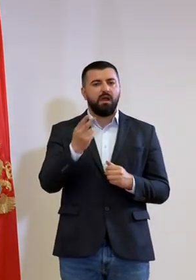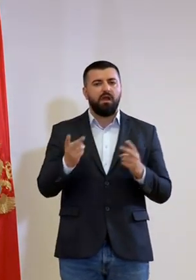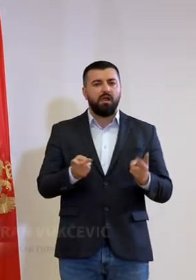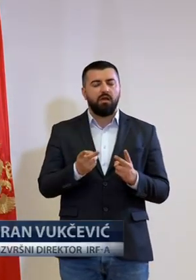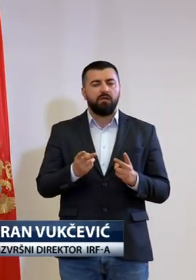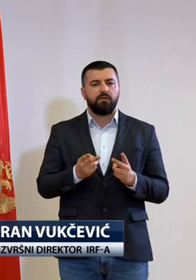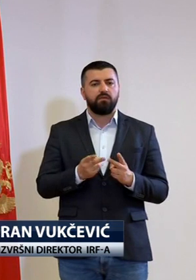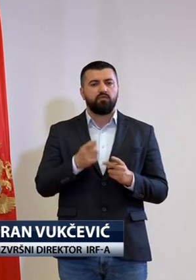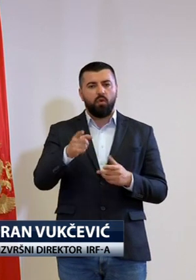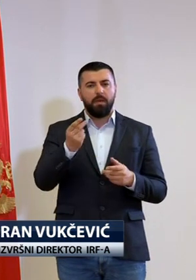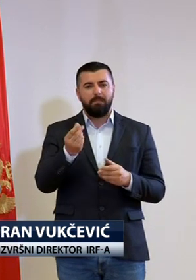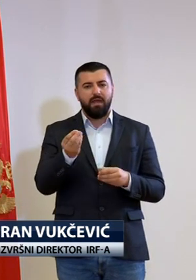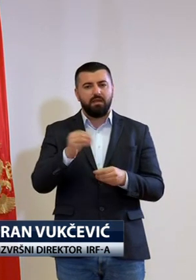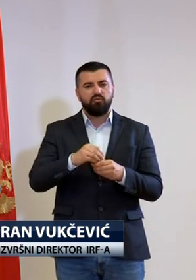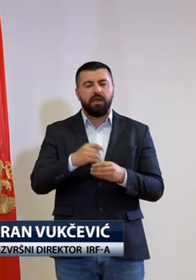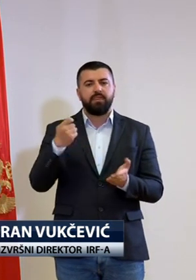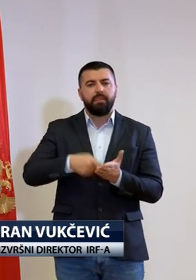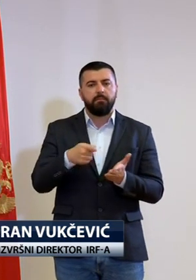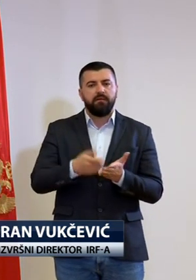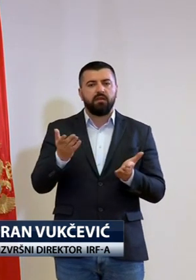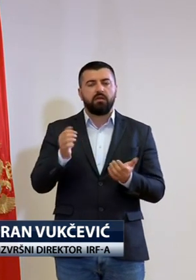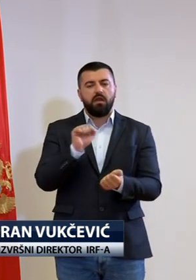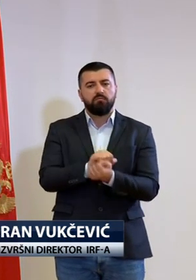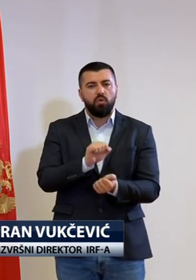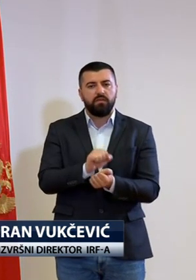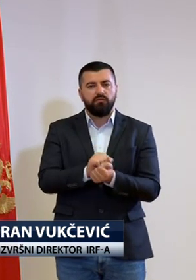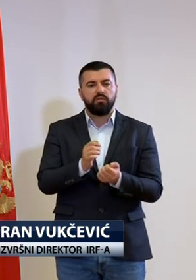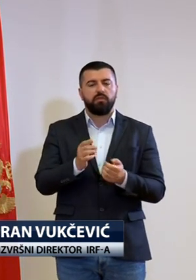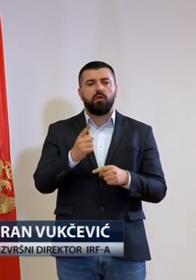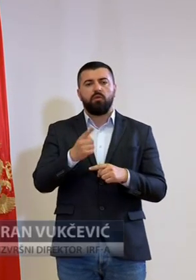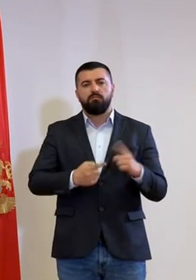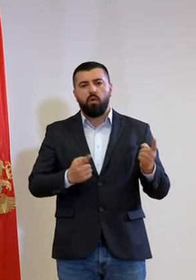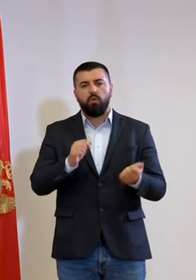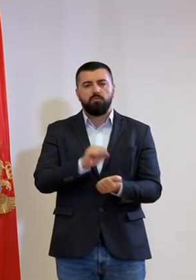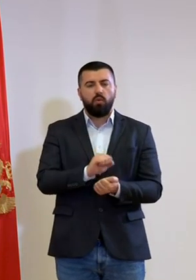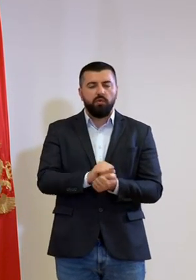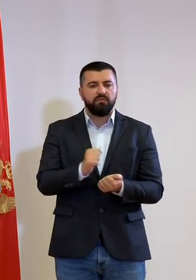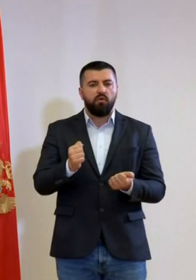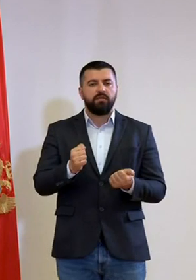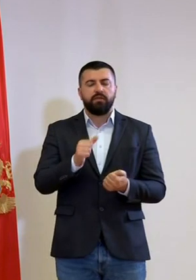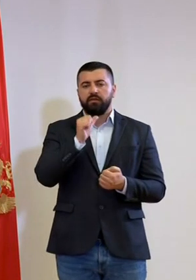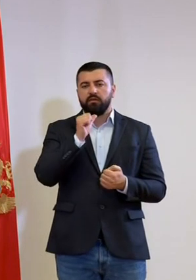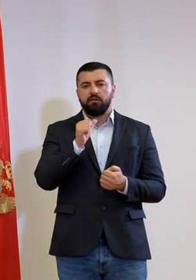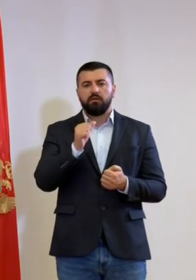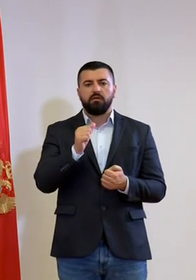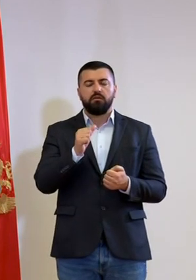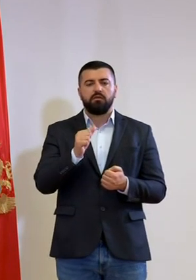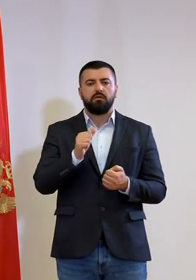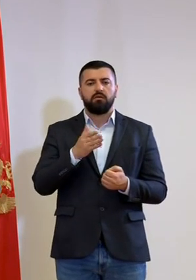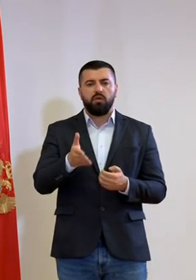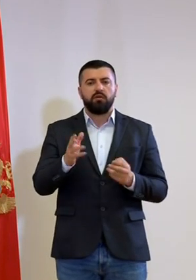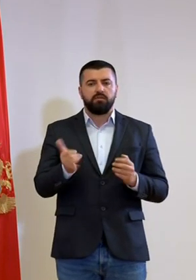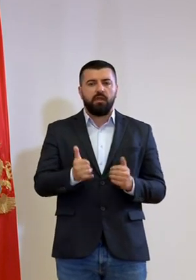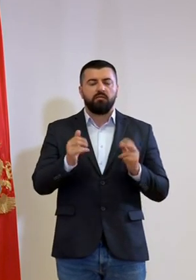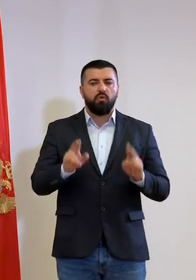mogućnost da ta sredstva koriste za nabavku proizvoda, poluproizvoda i da mogu biti u prilici